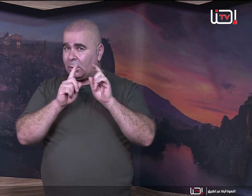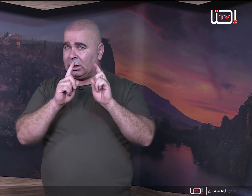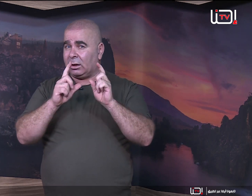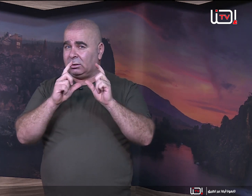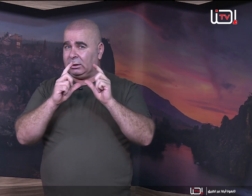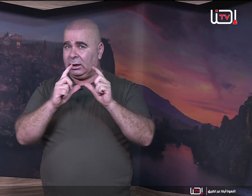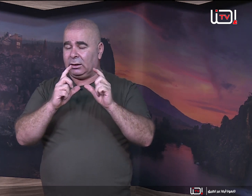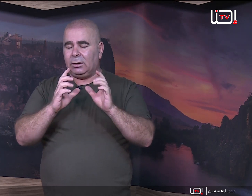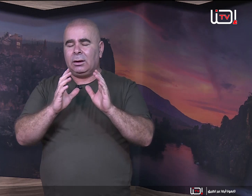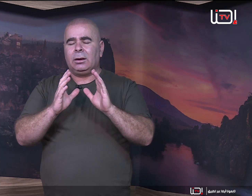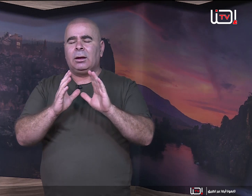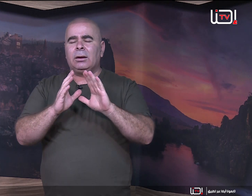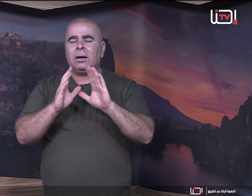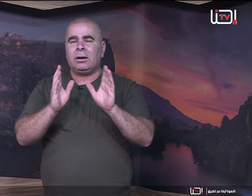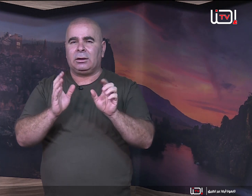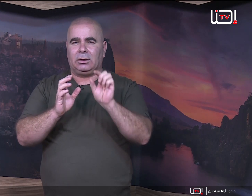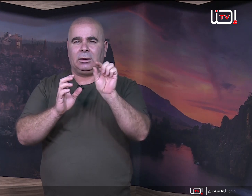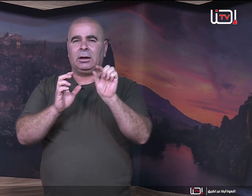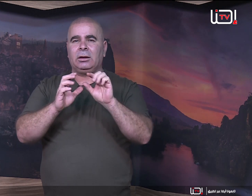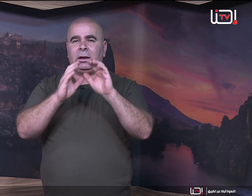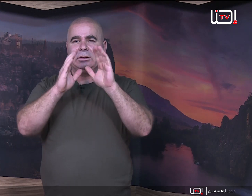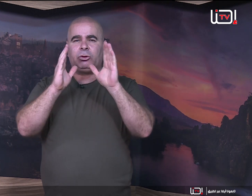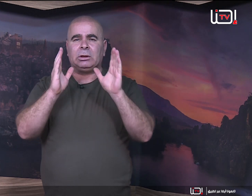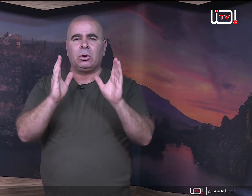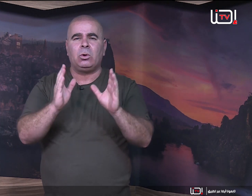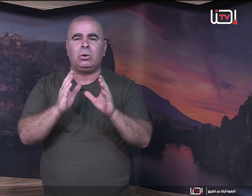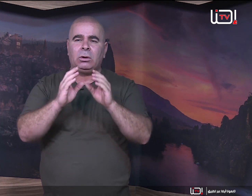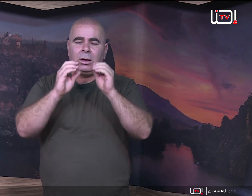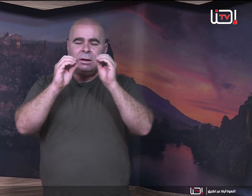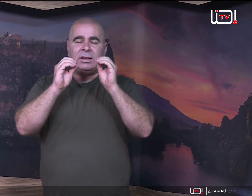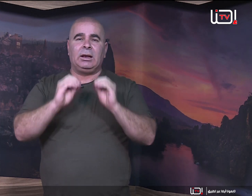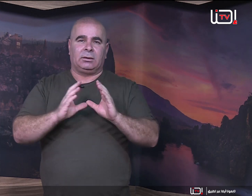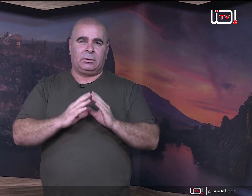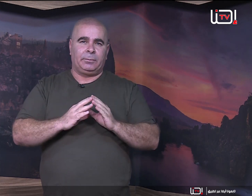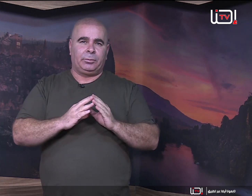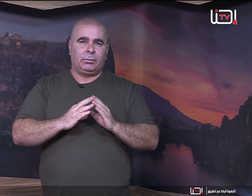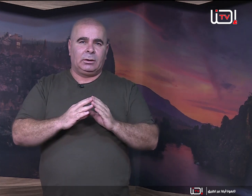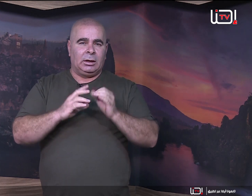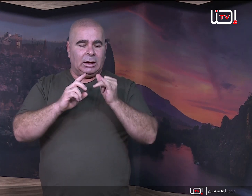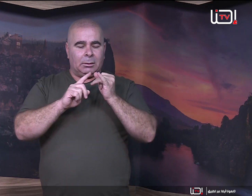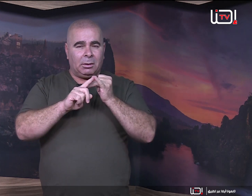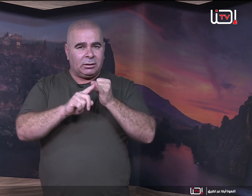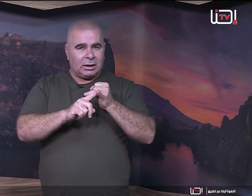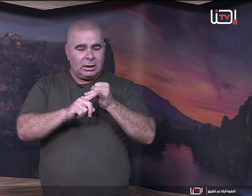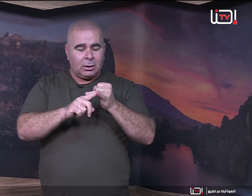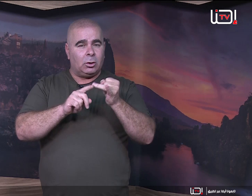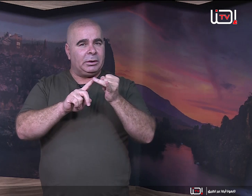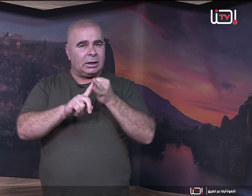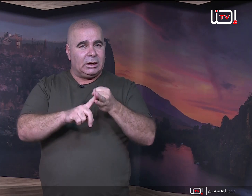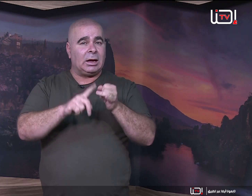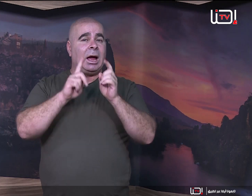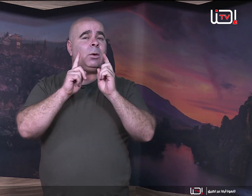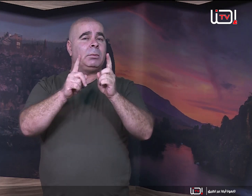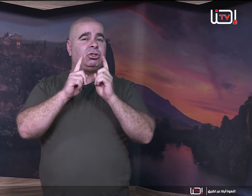ولكن حاولت احكي قضيتين نقيته نقته قديش بيقدروا يكونوا سهلات مرتك الك